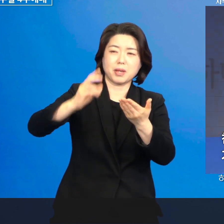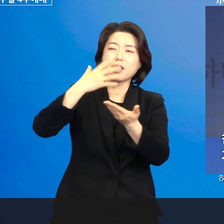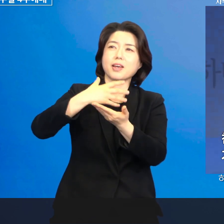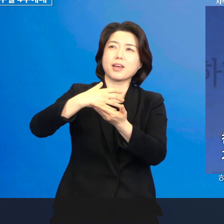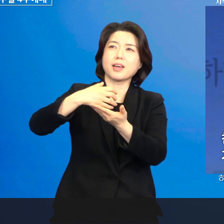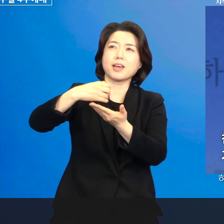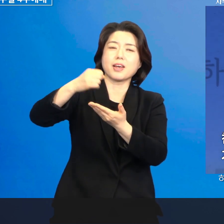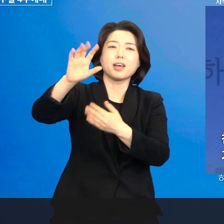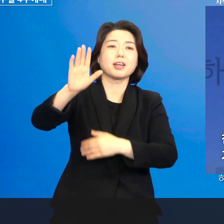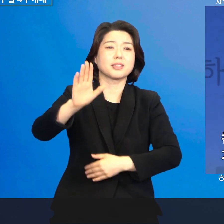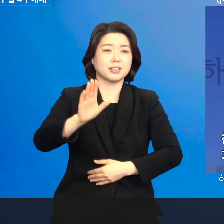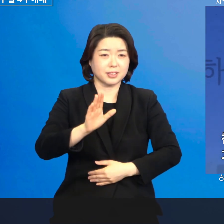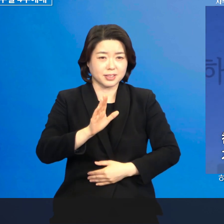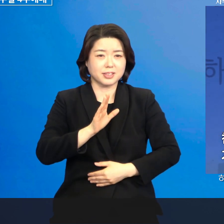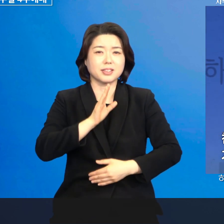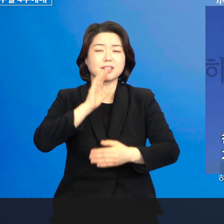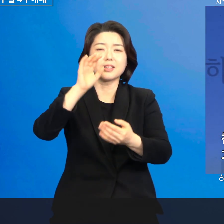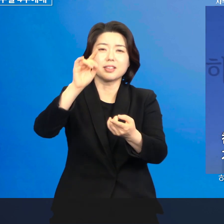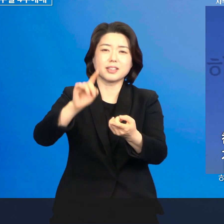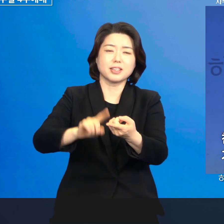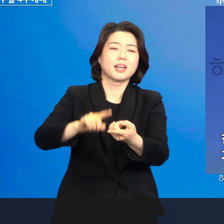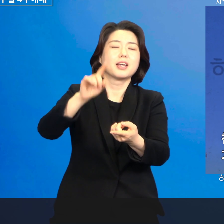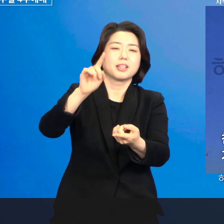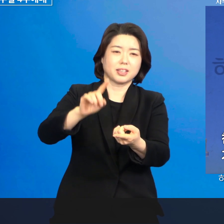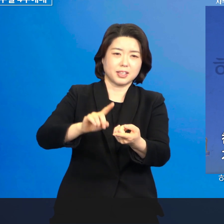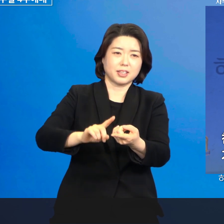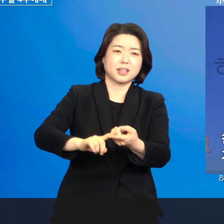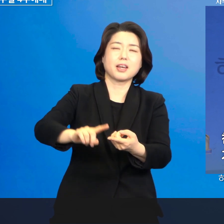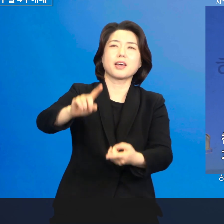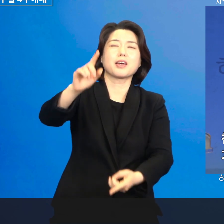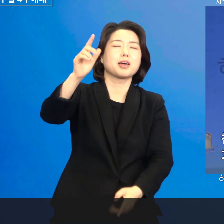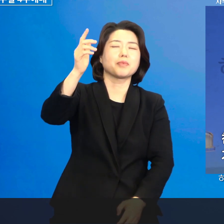찬양과 대신 이